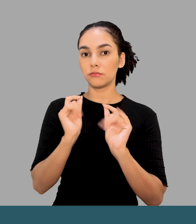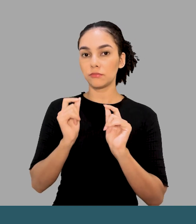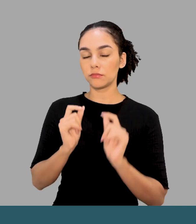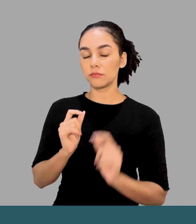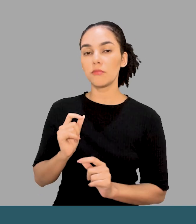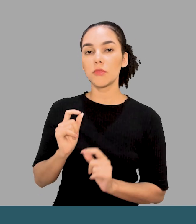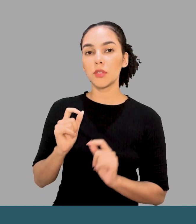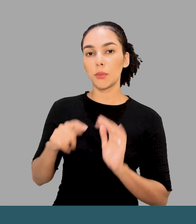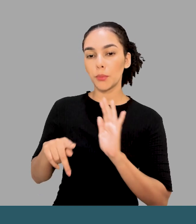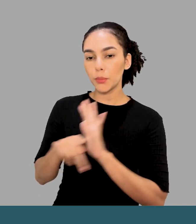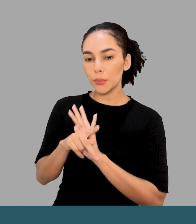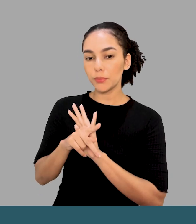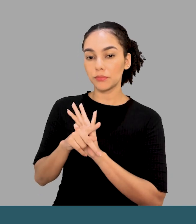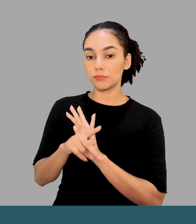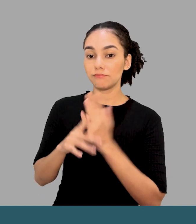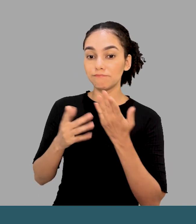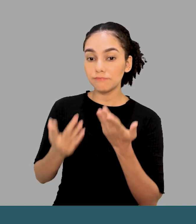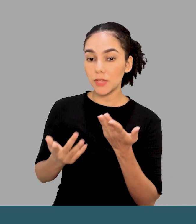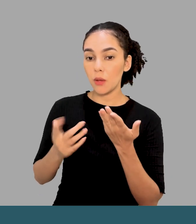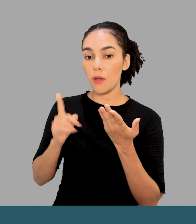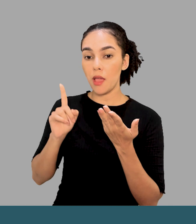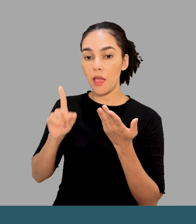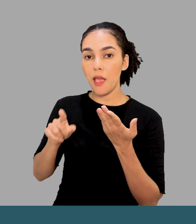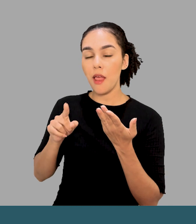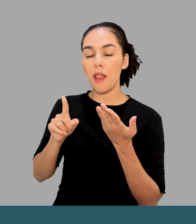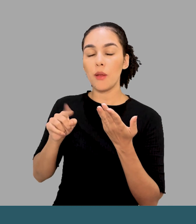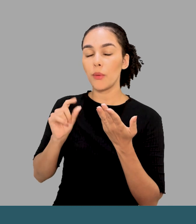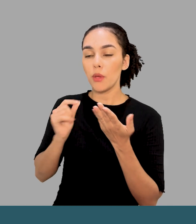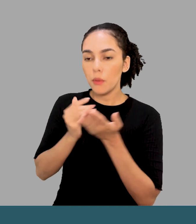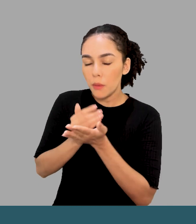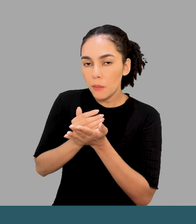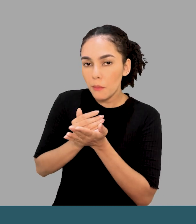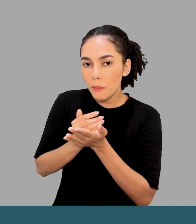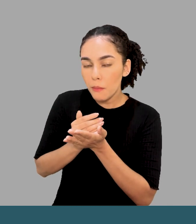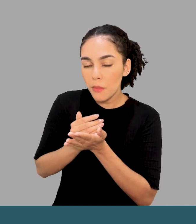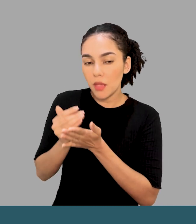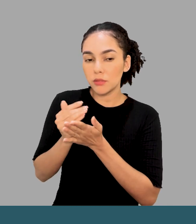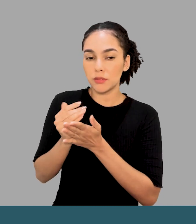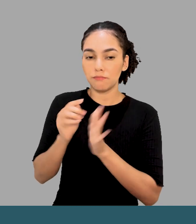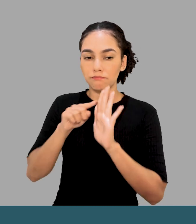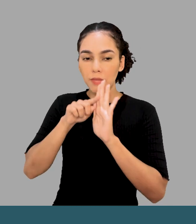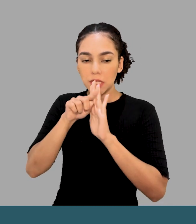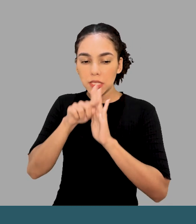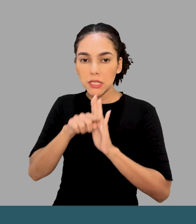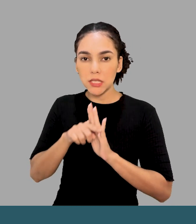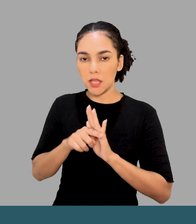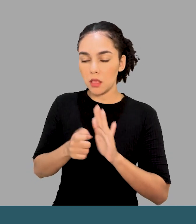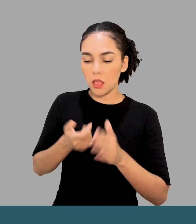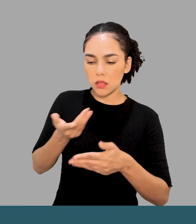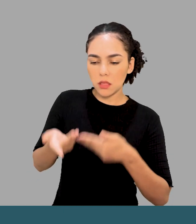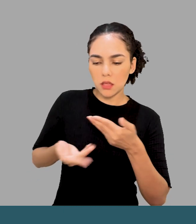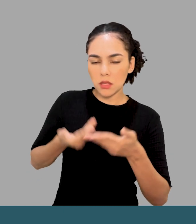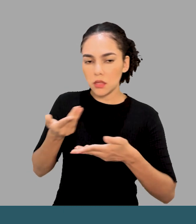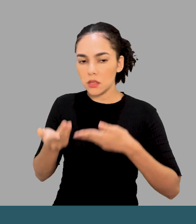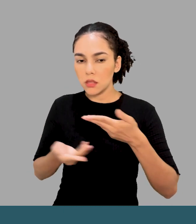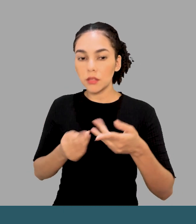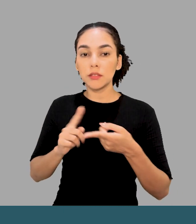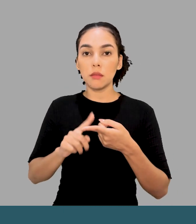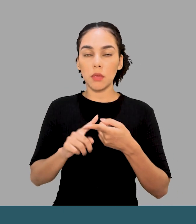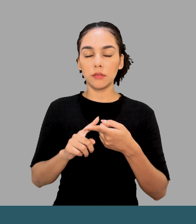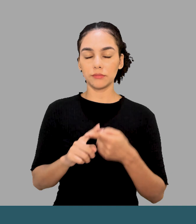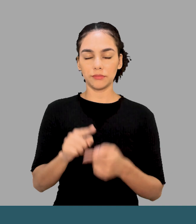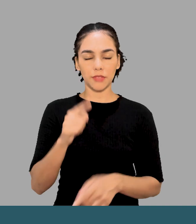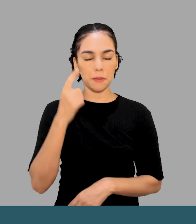distrofia muscular de Duchenne. Portanto, ela foi protótipo de pesquisa terapêutica também. Então, eu imaginava